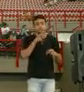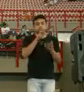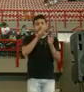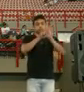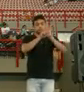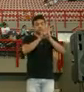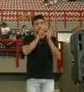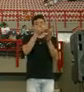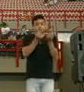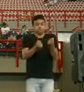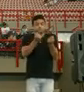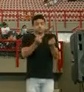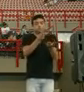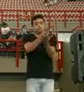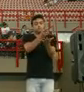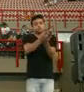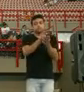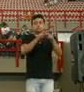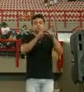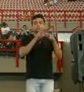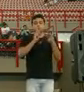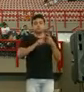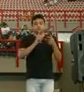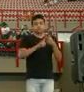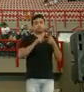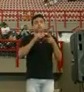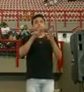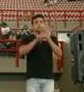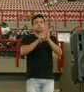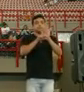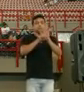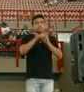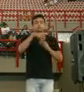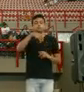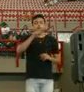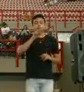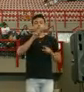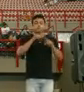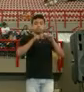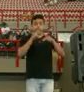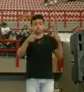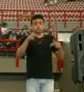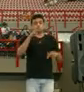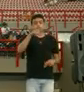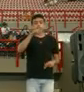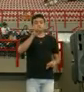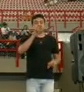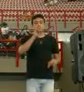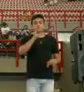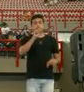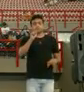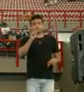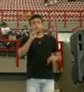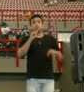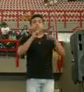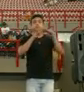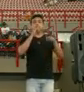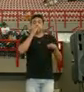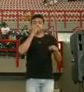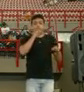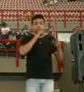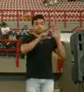da conservação da massa ou da matéria. Lei de Lavoisier é conhecida como